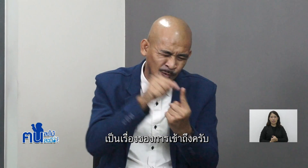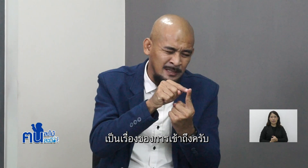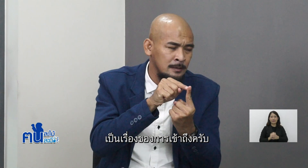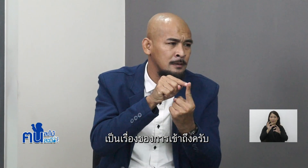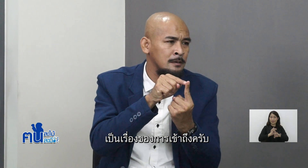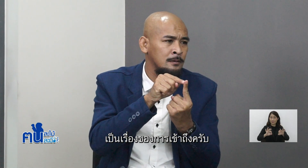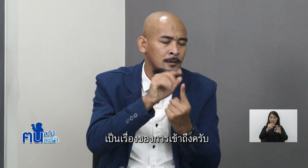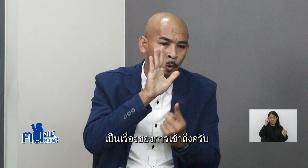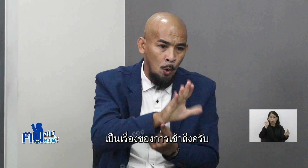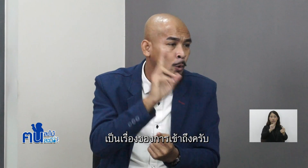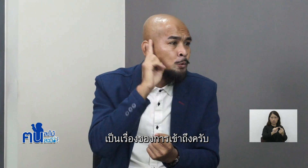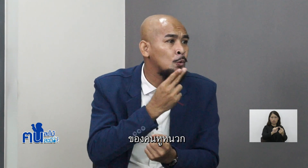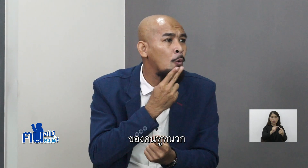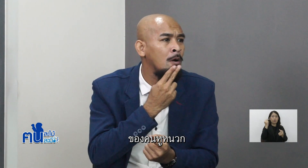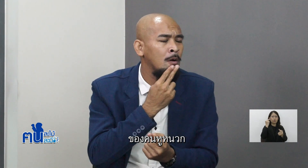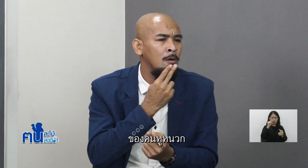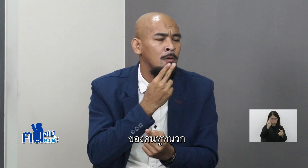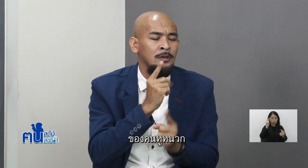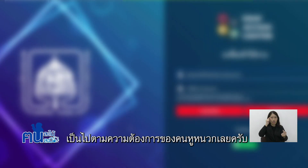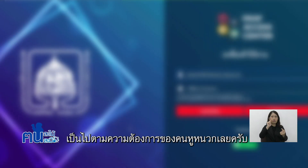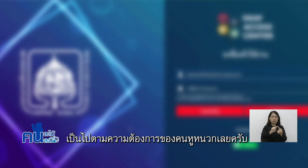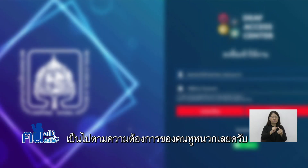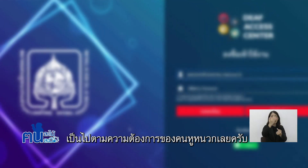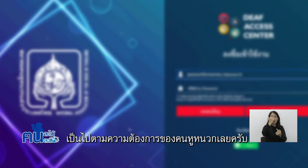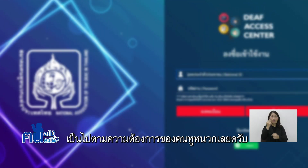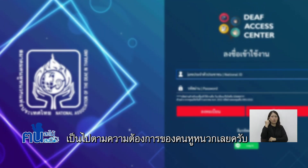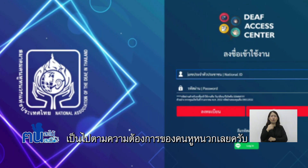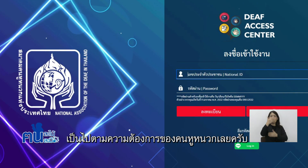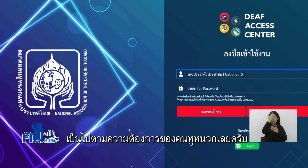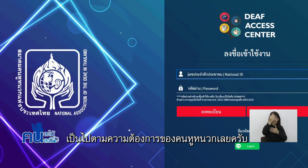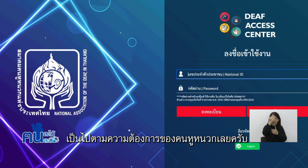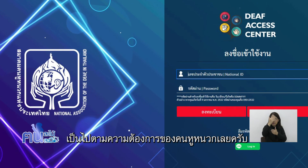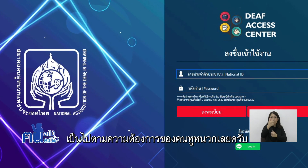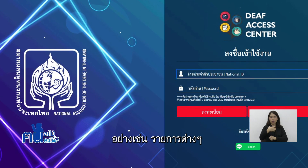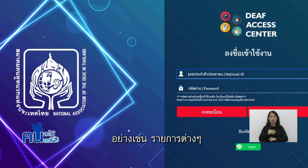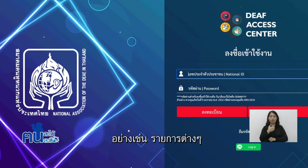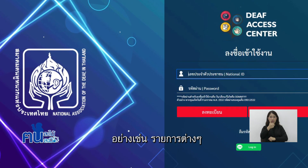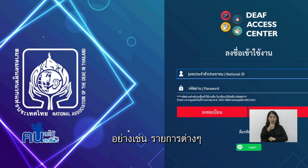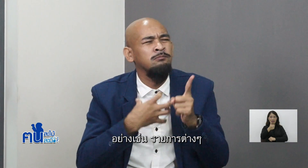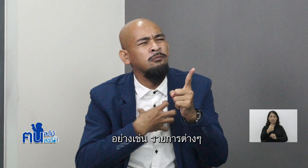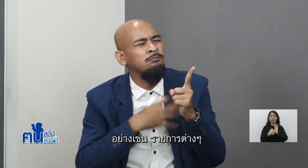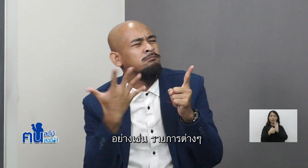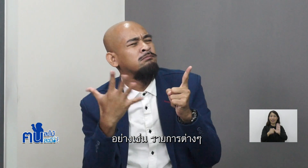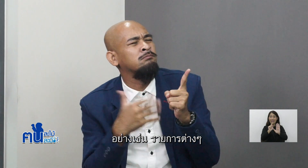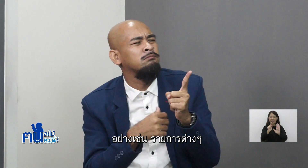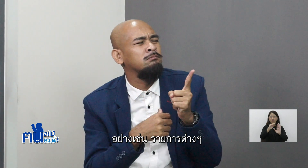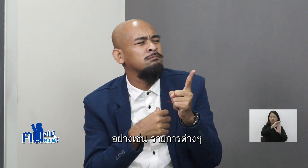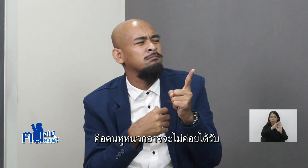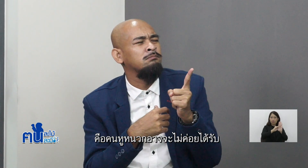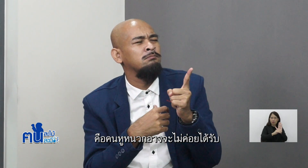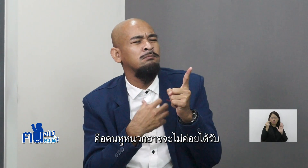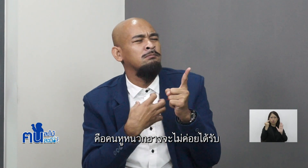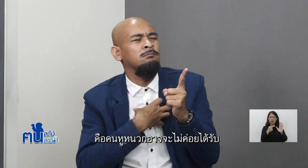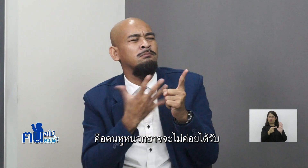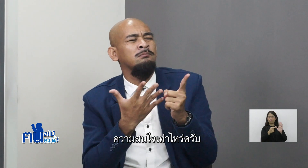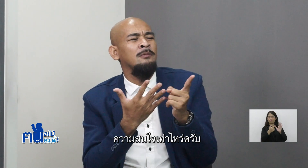ป็นเรื่องของการเข้าถึงครับของคนหูหนวกจะเป็นไปตามความต้องการของคนหูหนวกเลยครับอย่างเช่นรายการต่างๆเนี่ยคือค